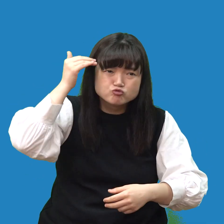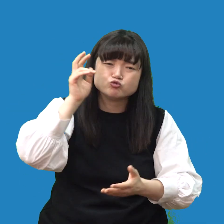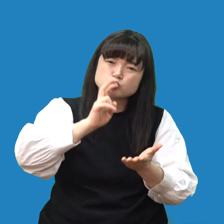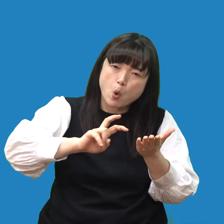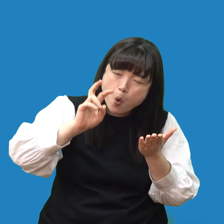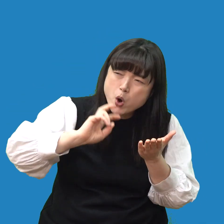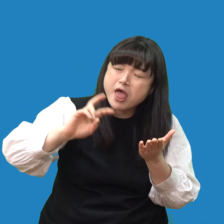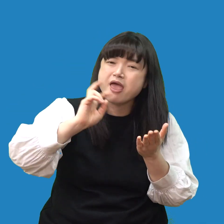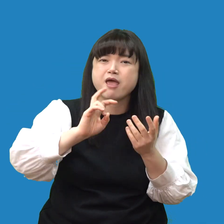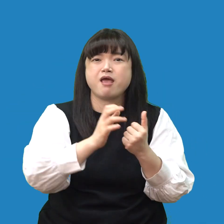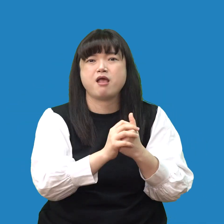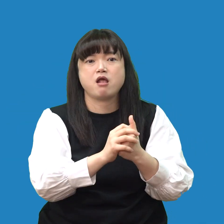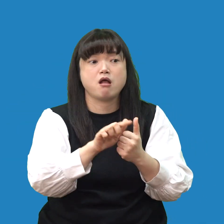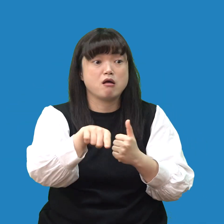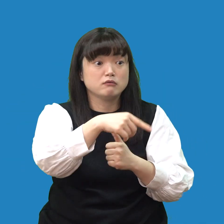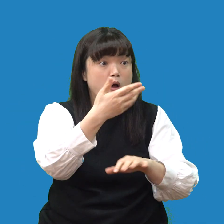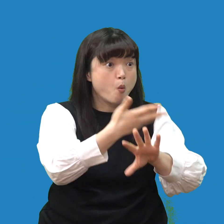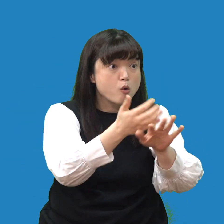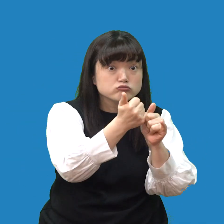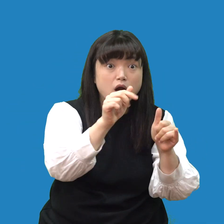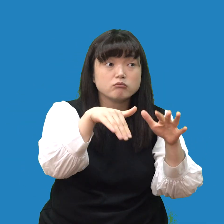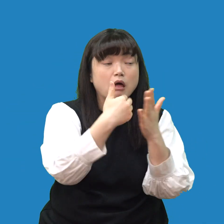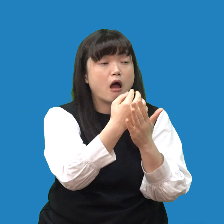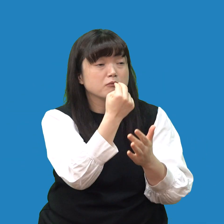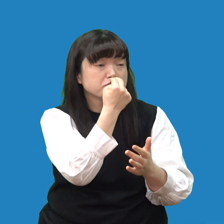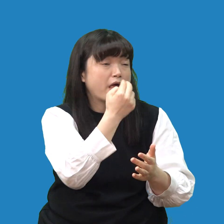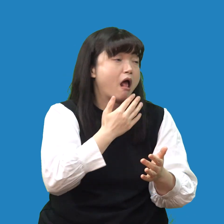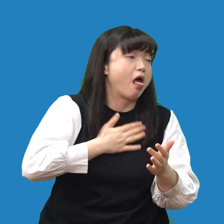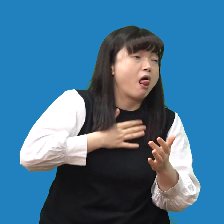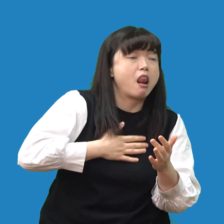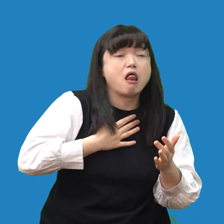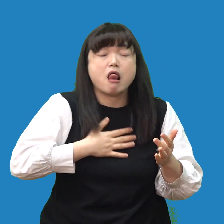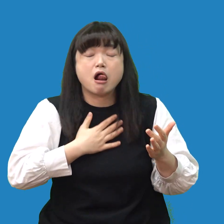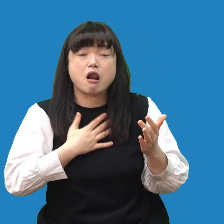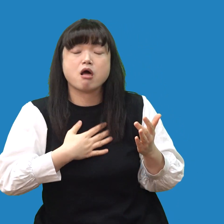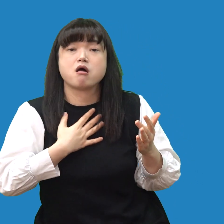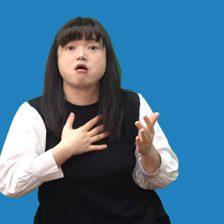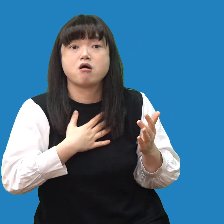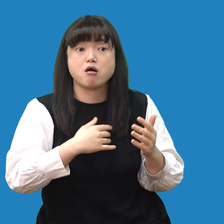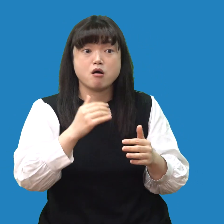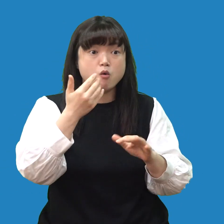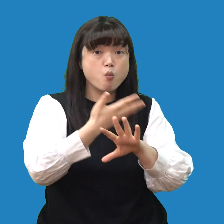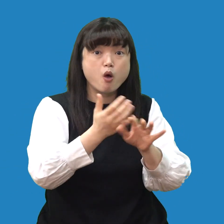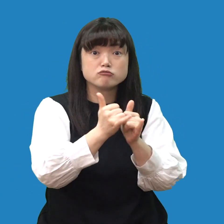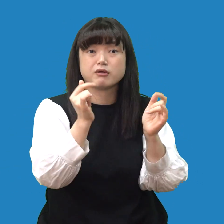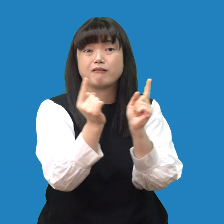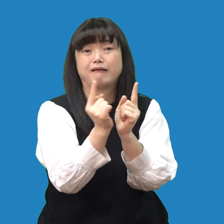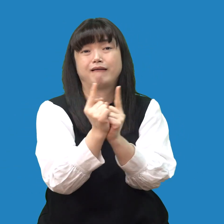그 노래 가사를 줄줄 한국말로 깨고 있는 그 외국 친구들을 많이 봅니다.